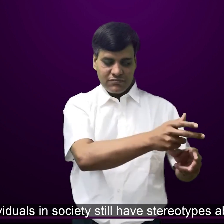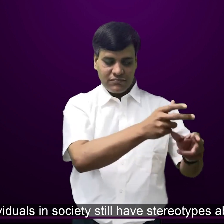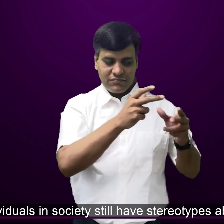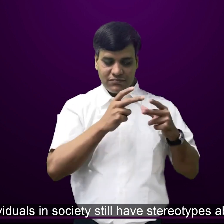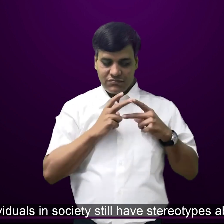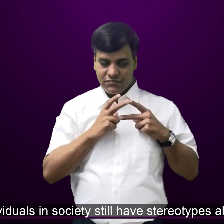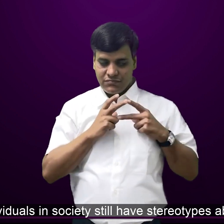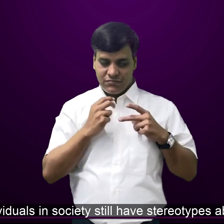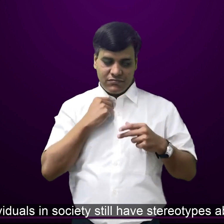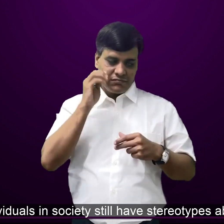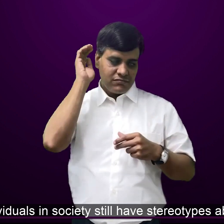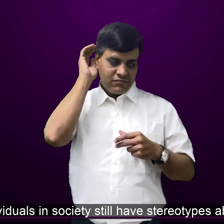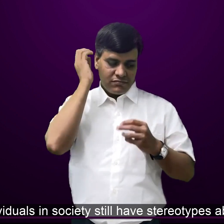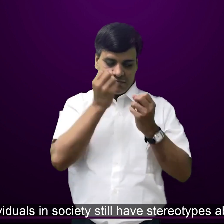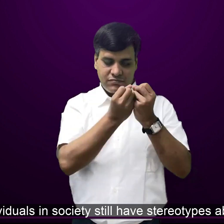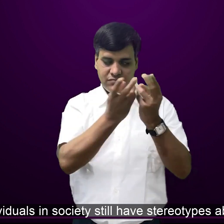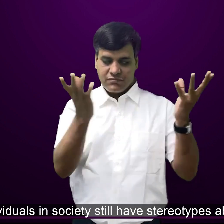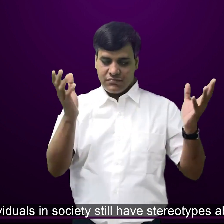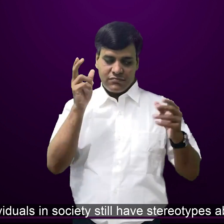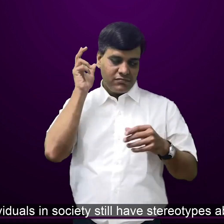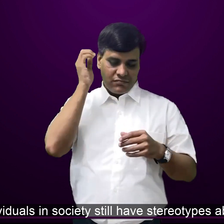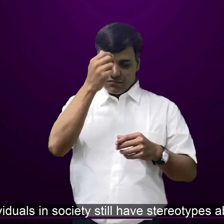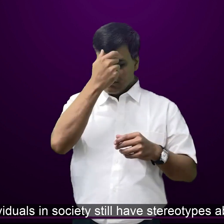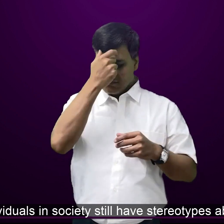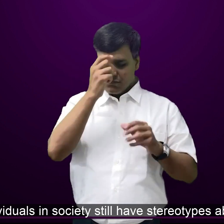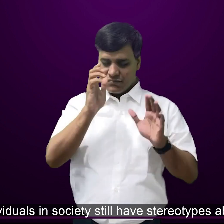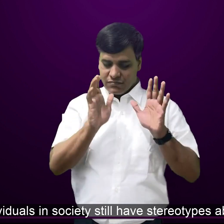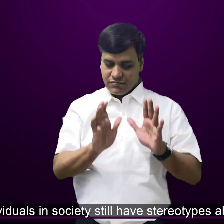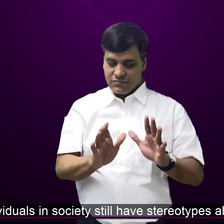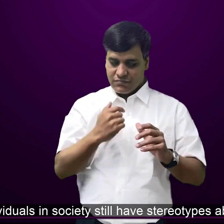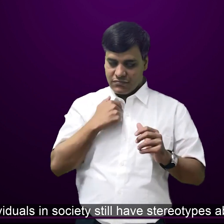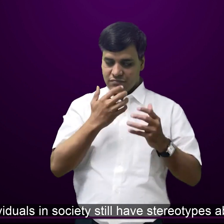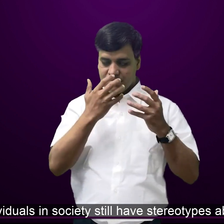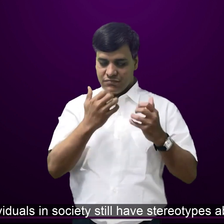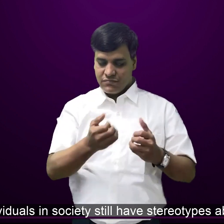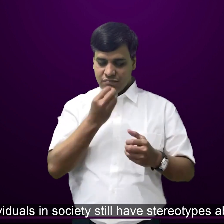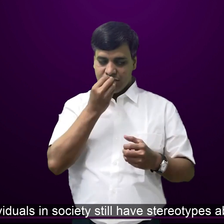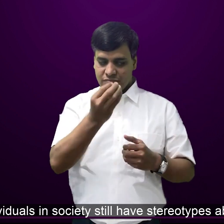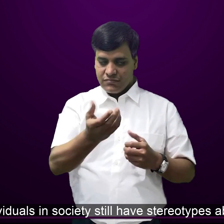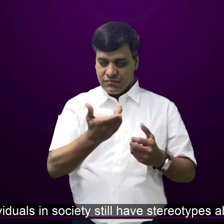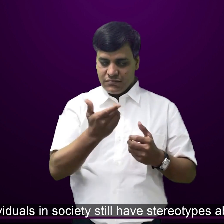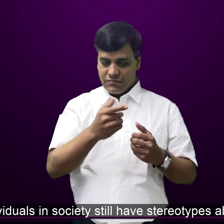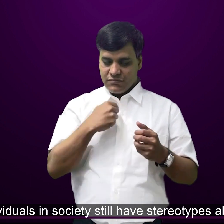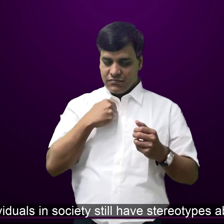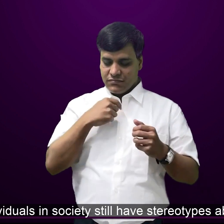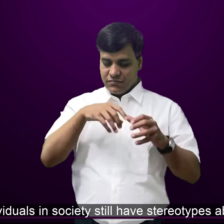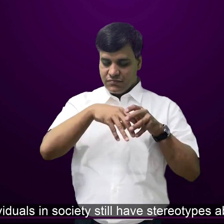हमारे समाज में ऐसे कई लोग हैं जो हमें लेकर रूढ़िवादी सोच रखते हैं।